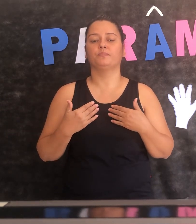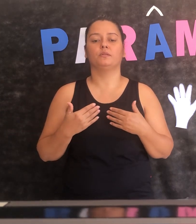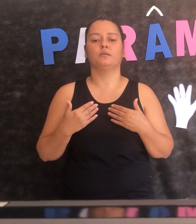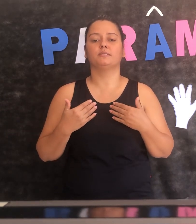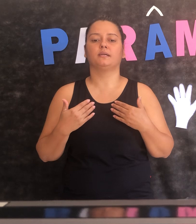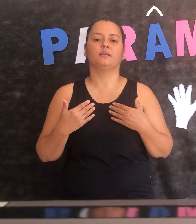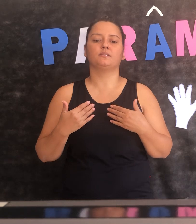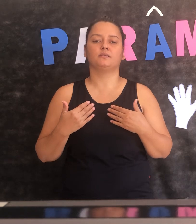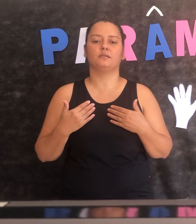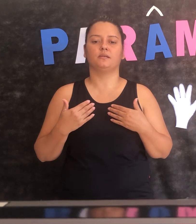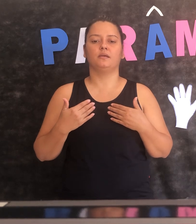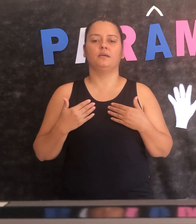que está querendo dizer